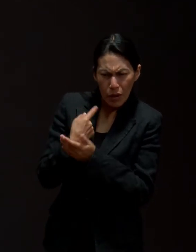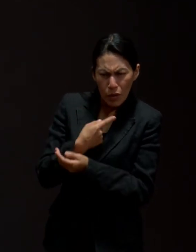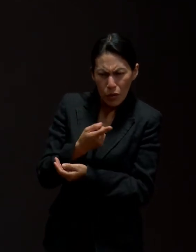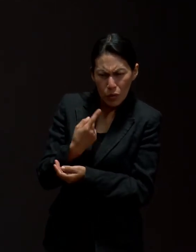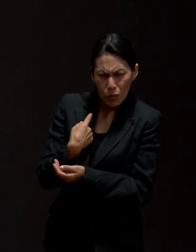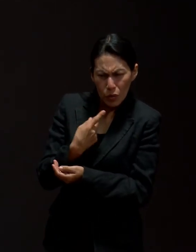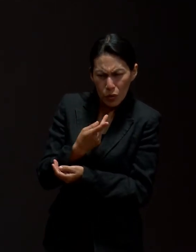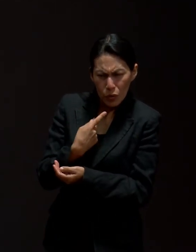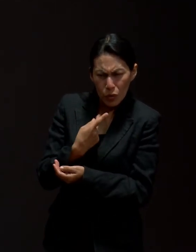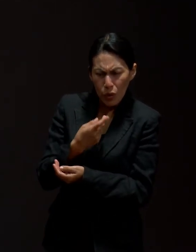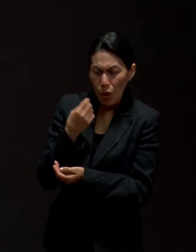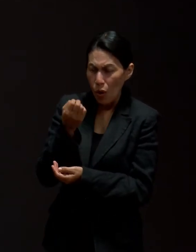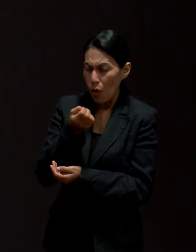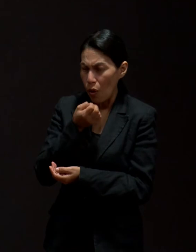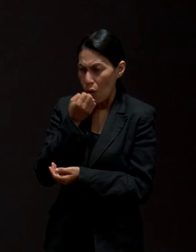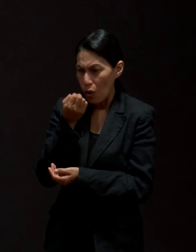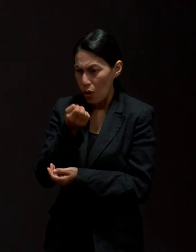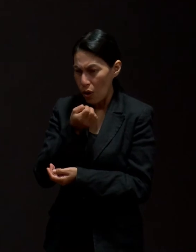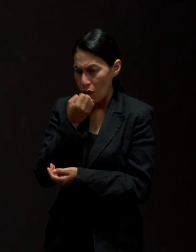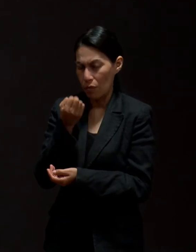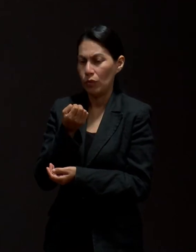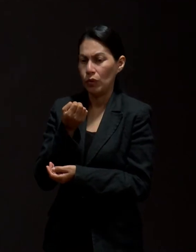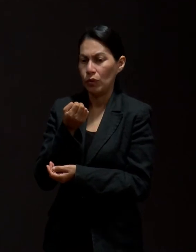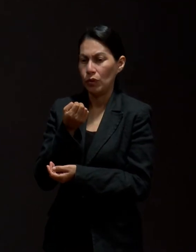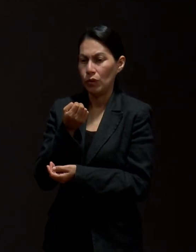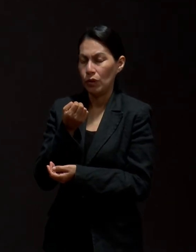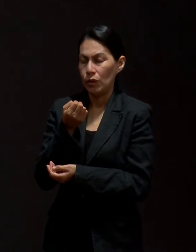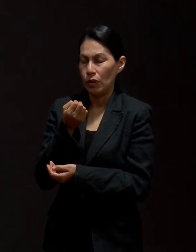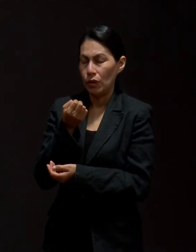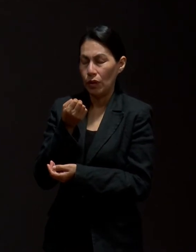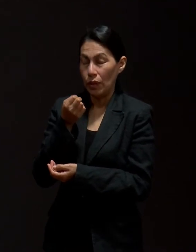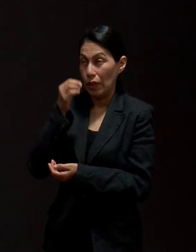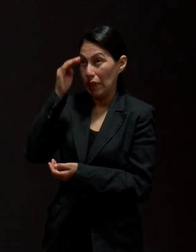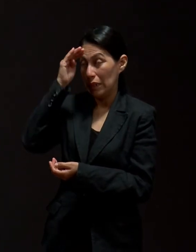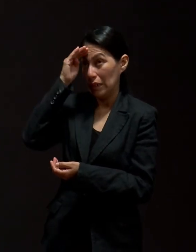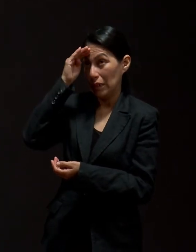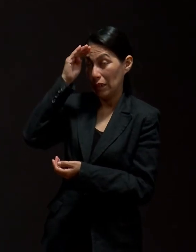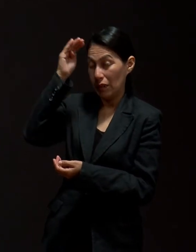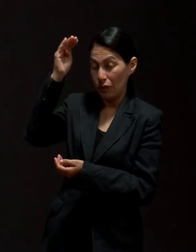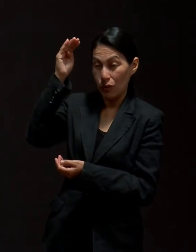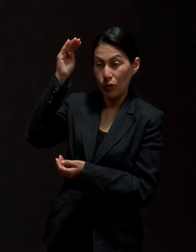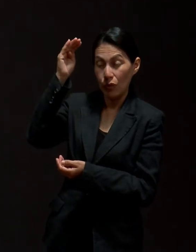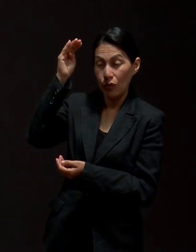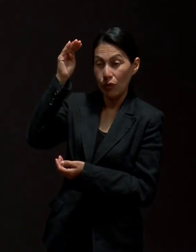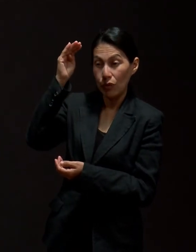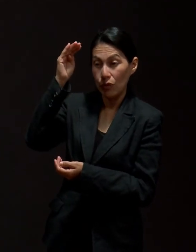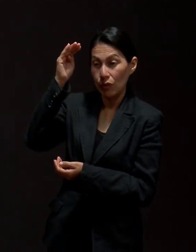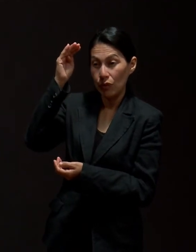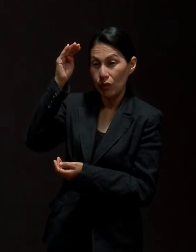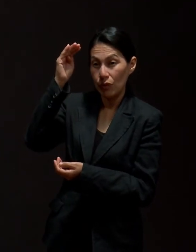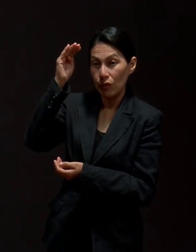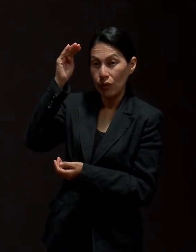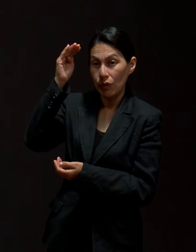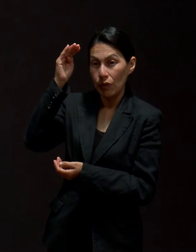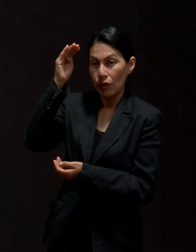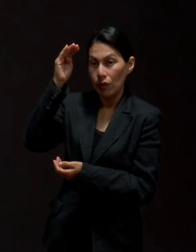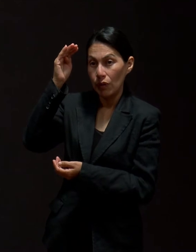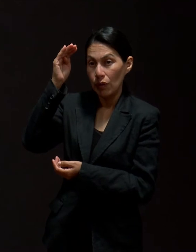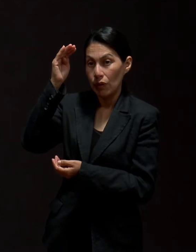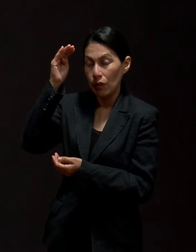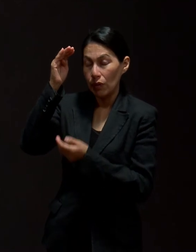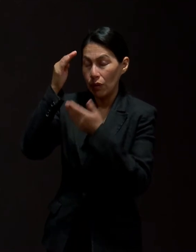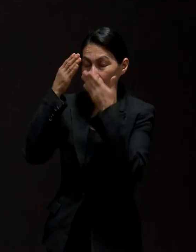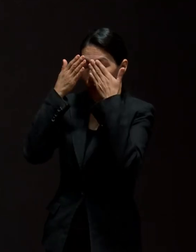experiencia de oración, el Señor me llevó a descubrir,